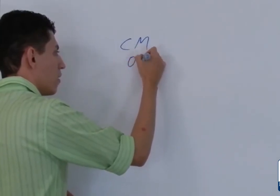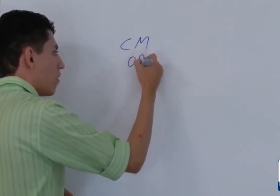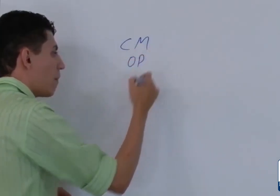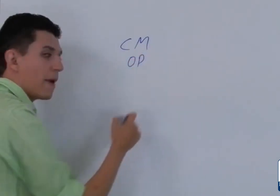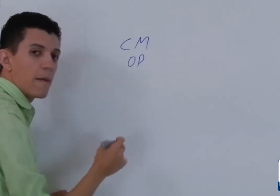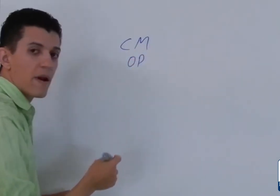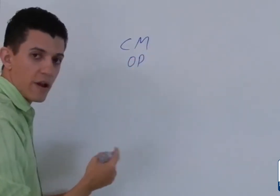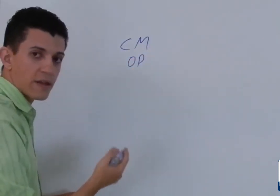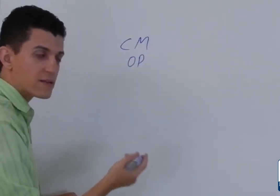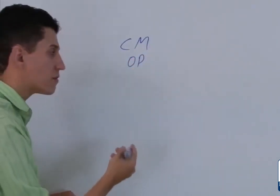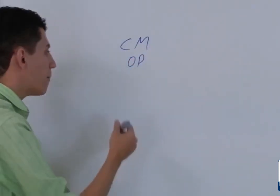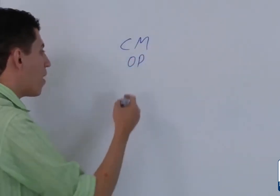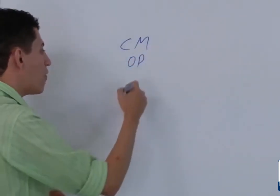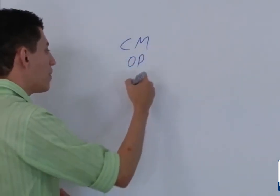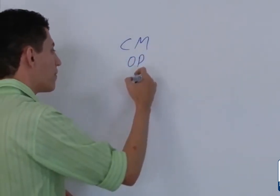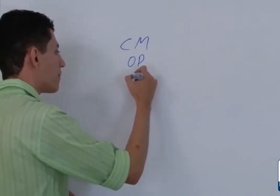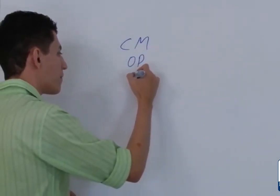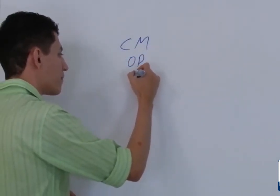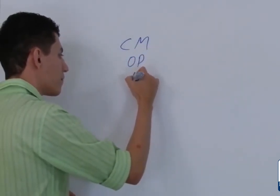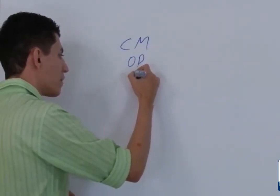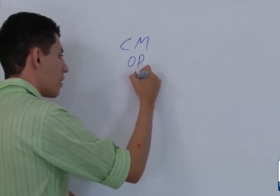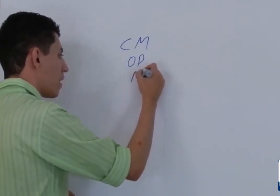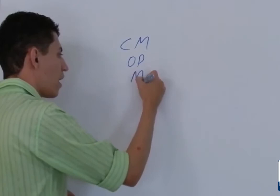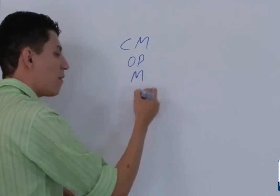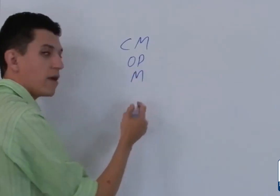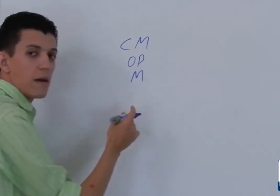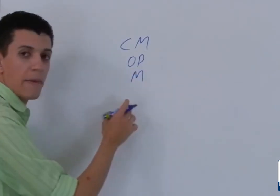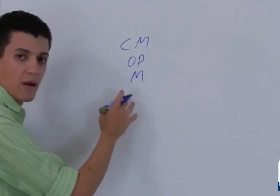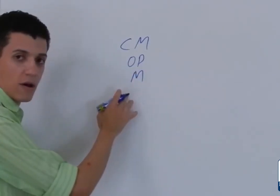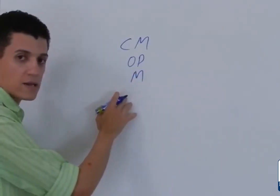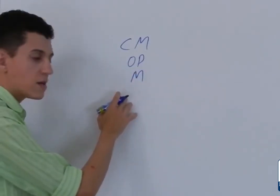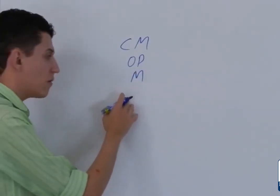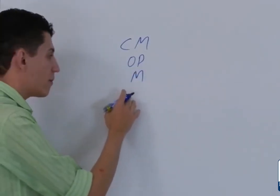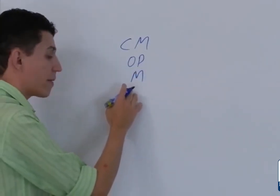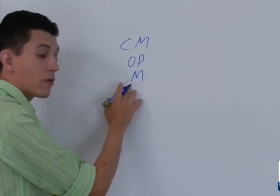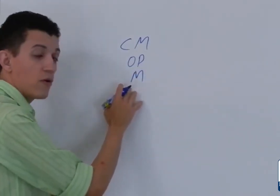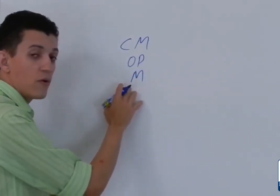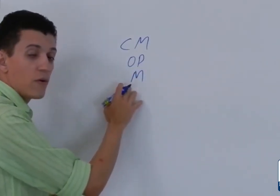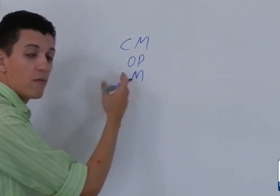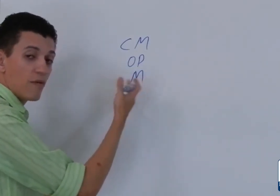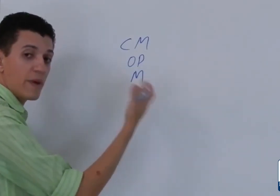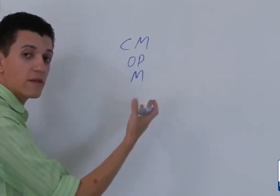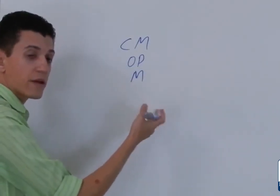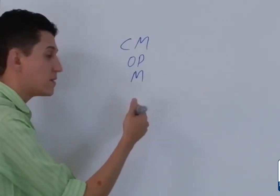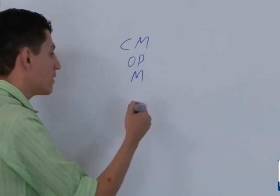OP para orientação da palma. M para locação, para o movimento, quer dizer,